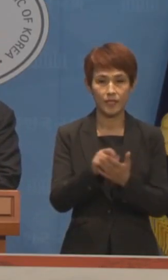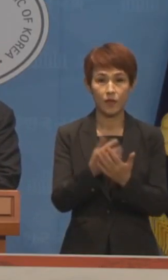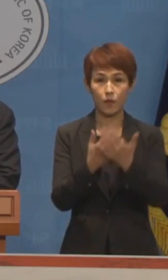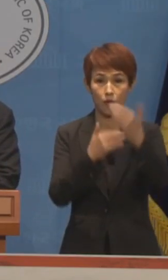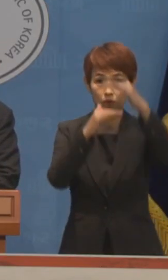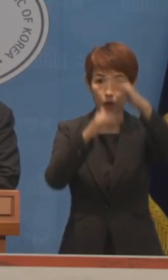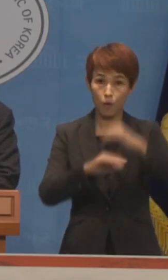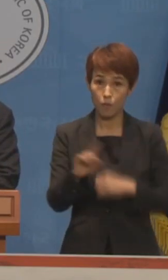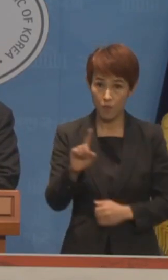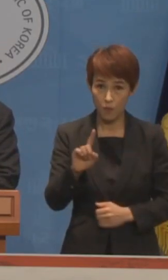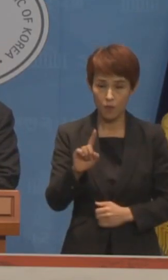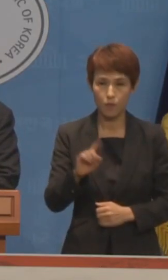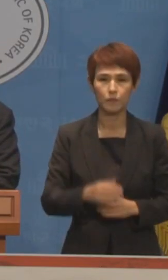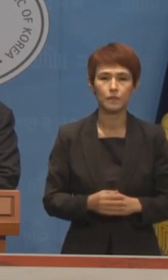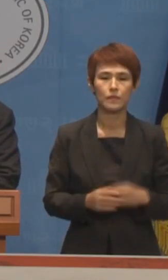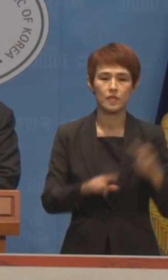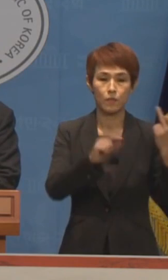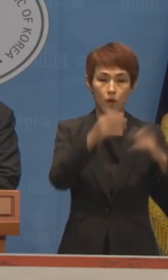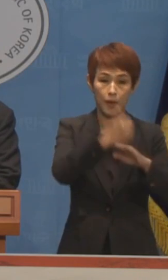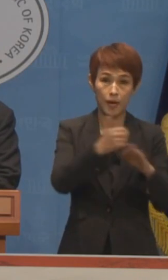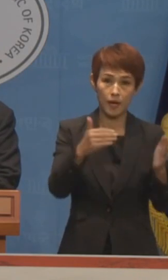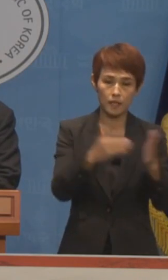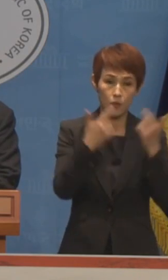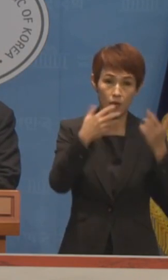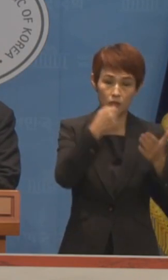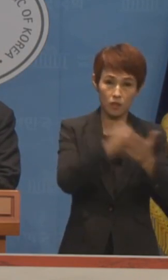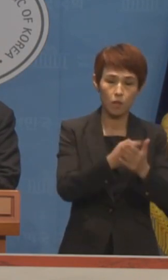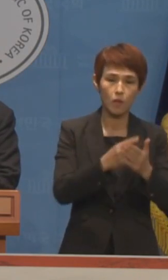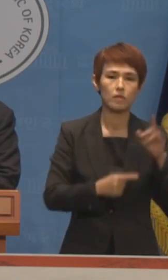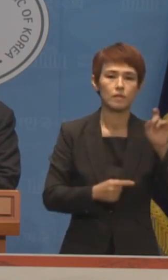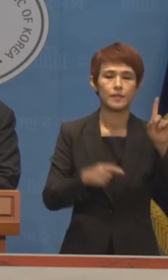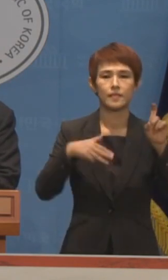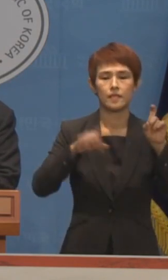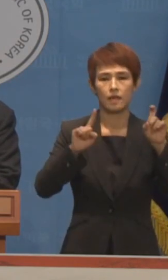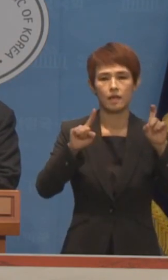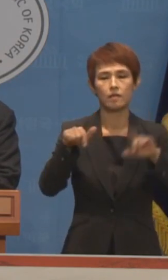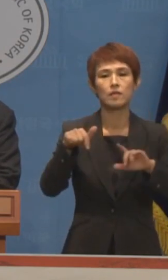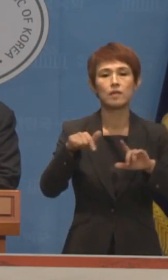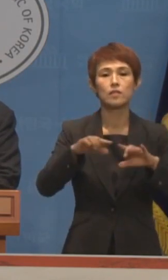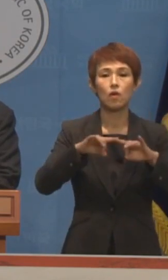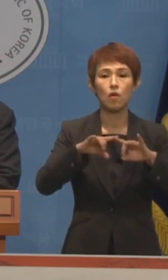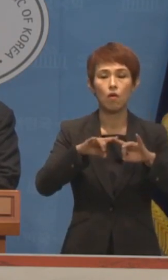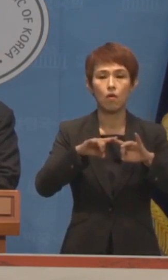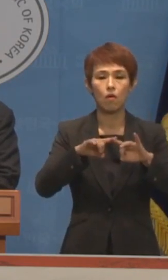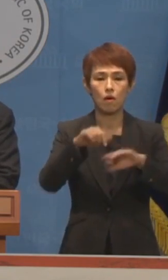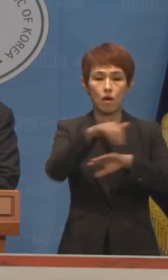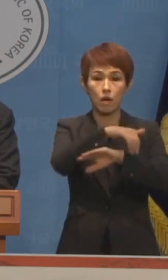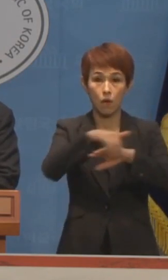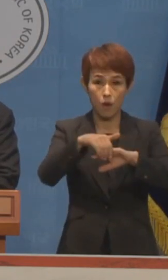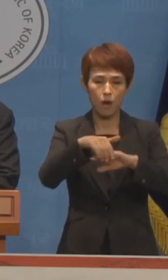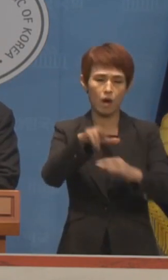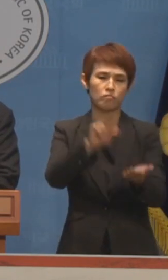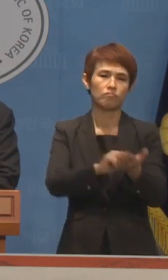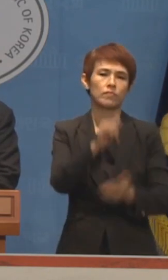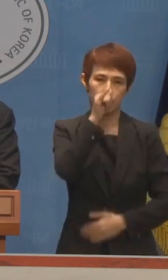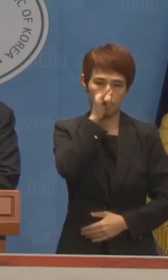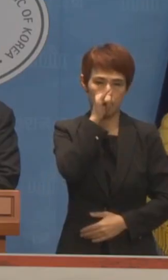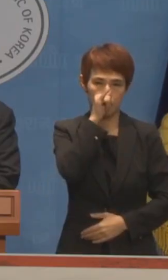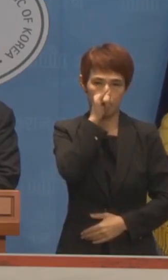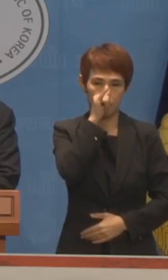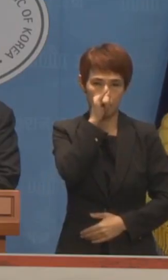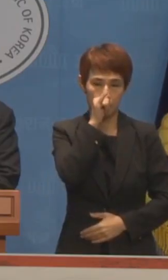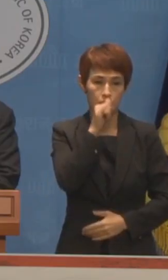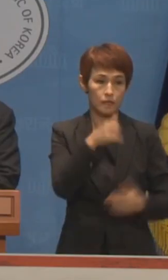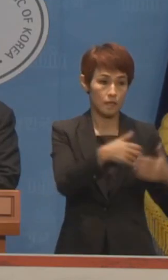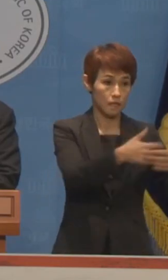기자회견은 연말까지 확정 예정인 11차 전력수급 기본계획의 문제점을 가지고 시민사회와 국회